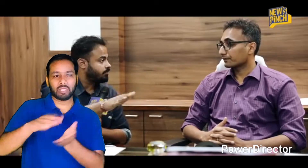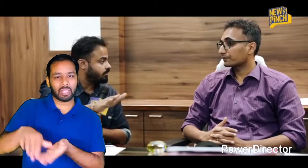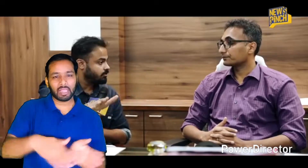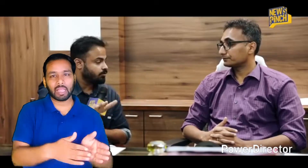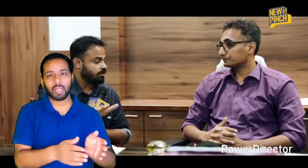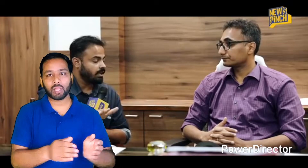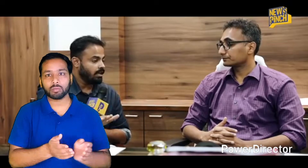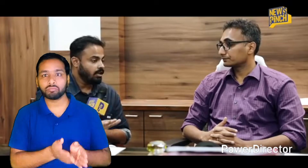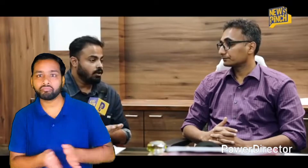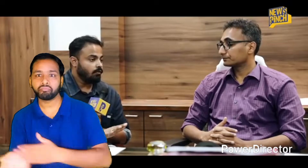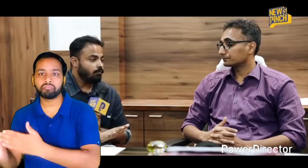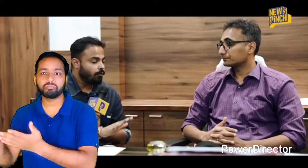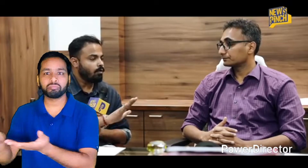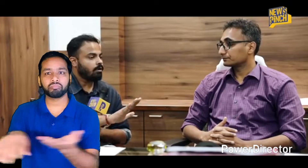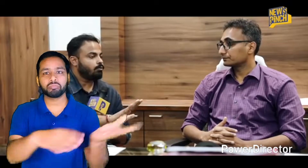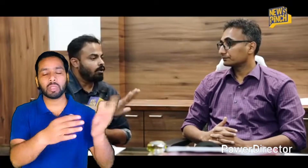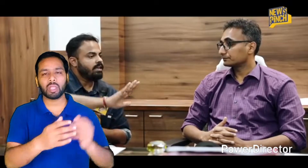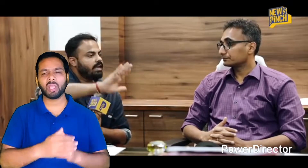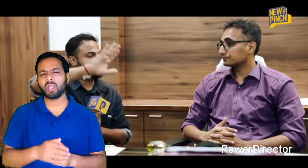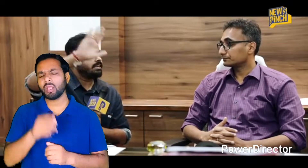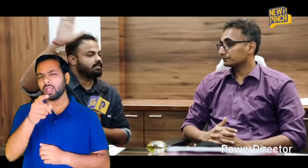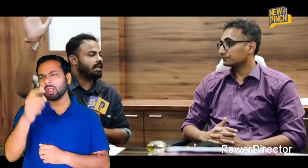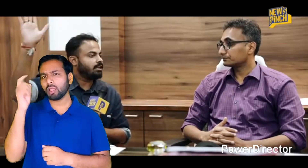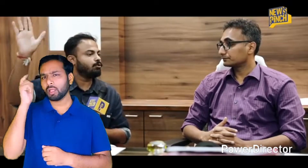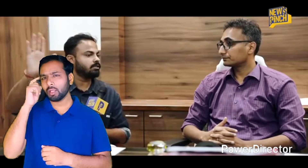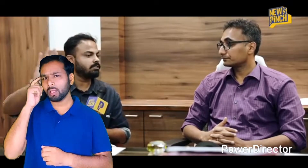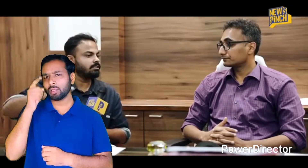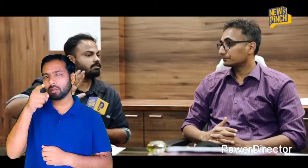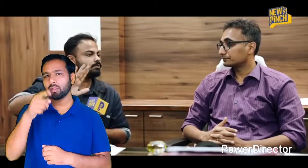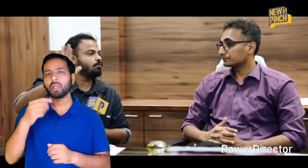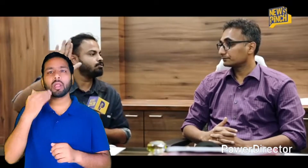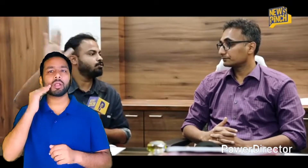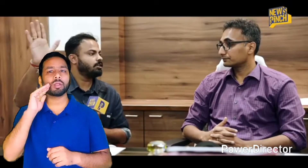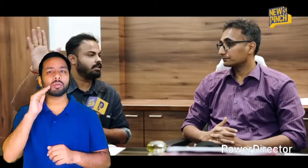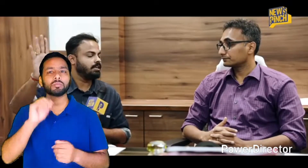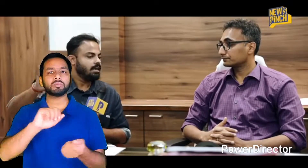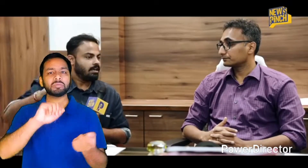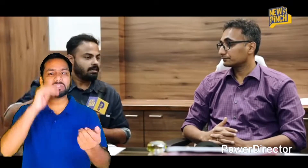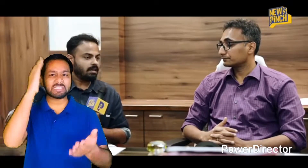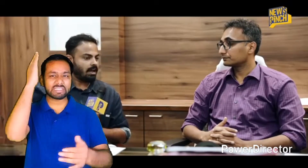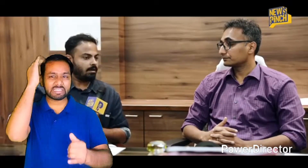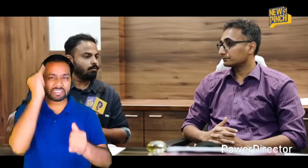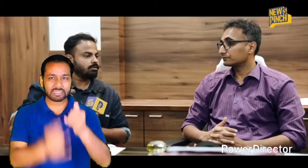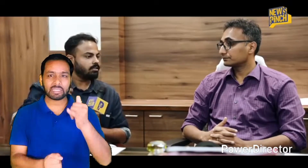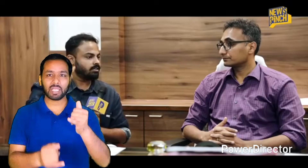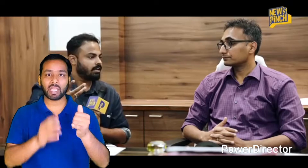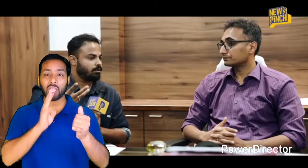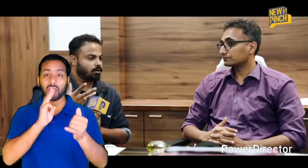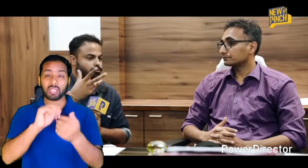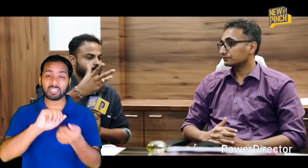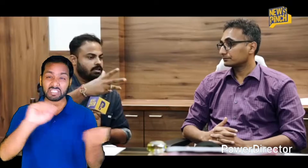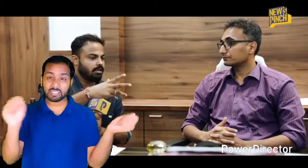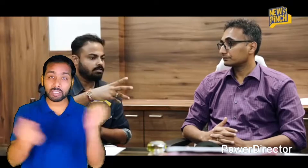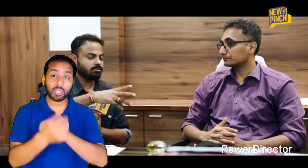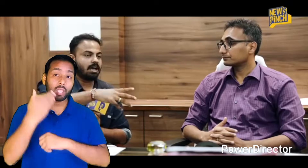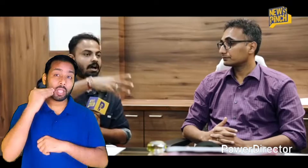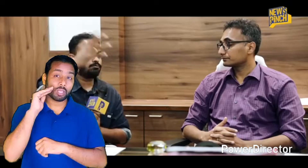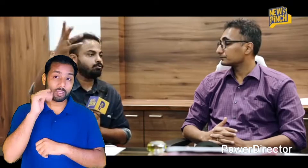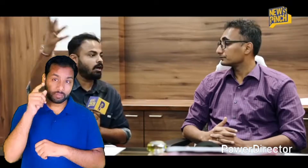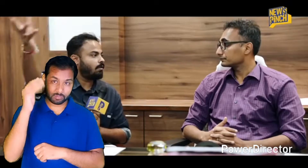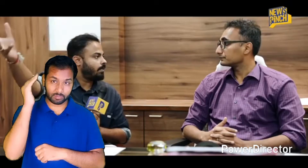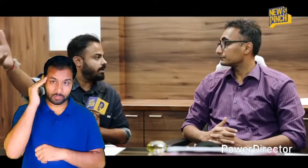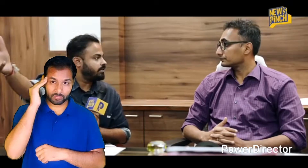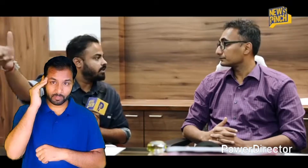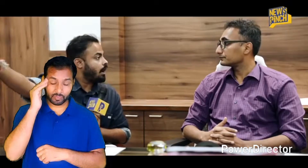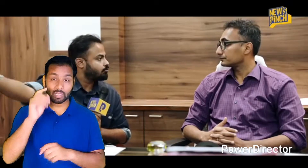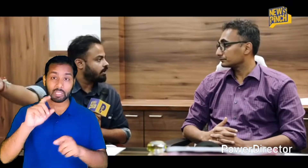अपना रास्ता बदल चुकी है, वो कोई ऐसी एक तारीख हो सकती है जिस दिन वो सोचें कि यार हम लोग जैसे शहर के लोग हैं, हम सोचते हैं कि ये साफ